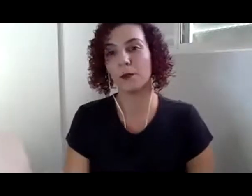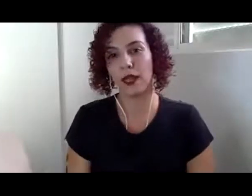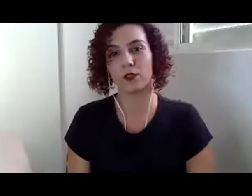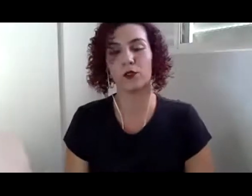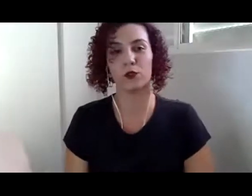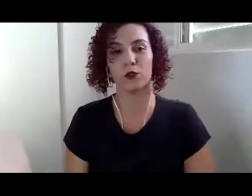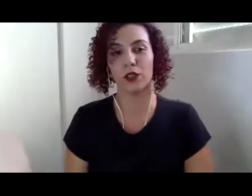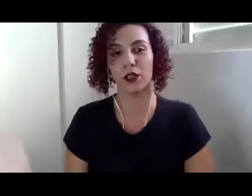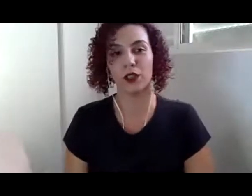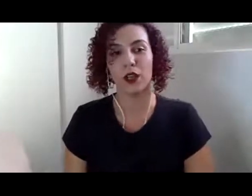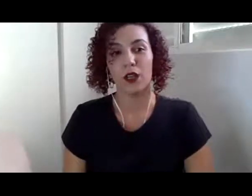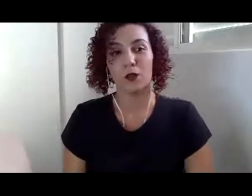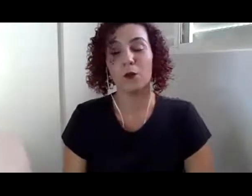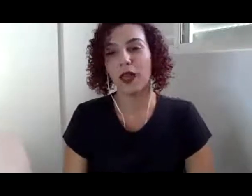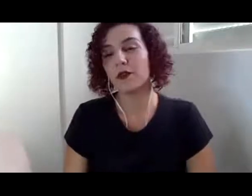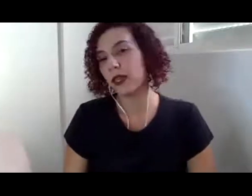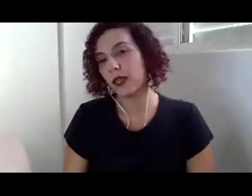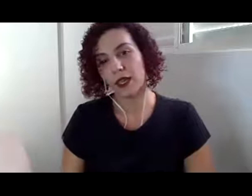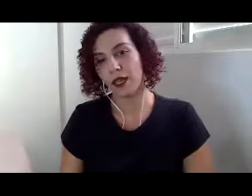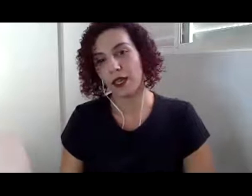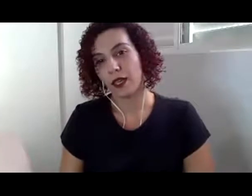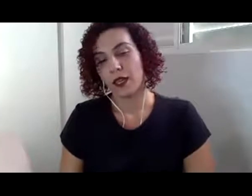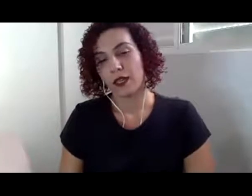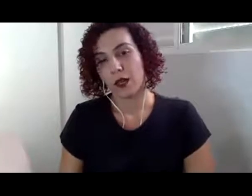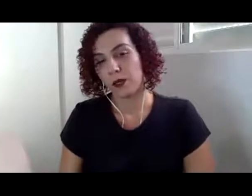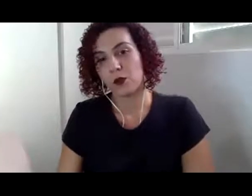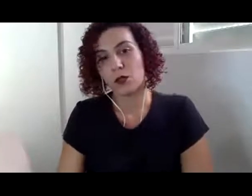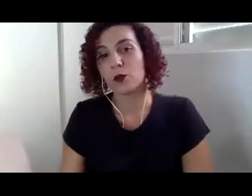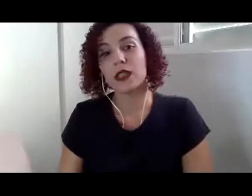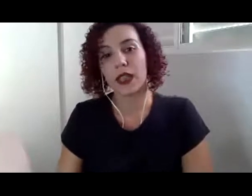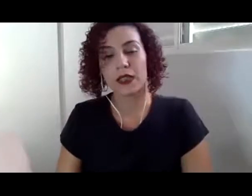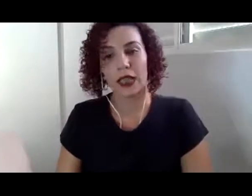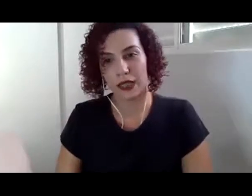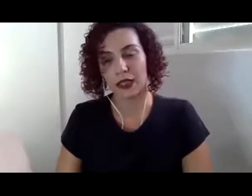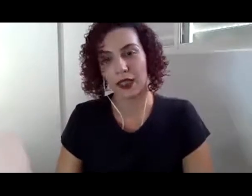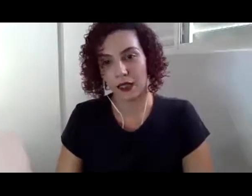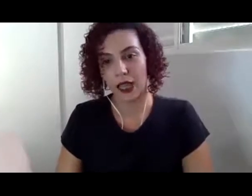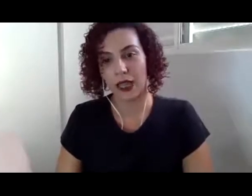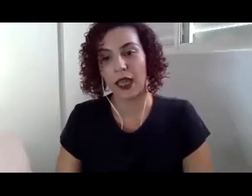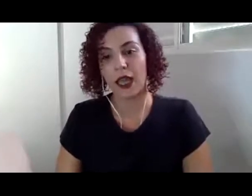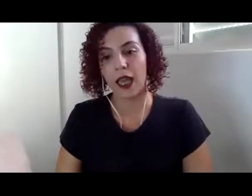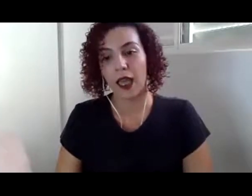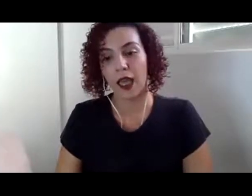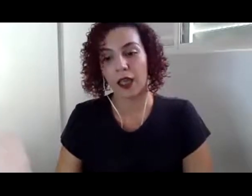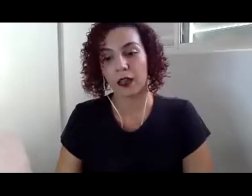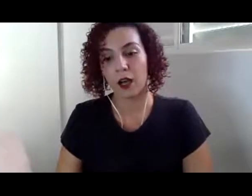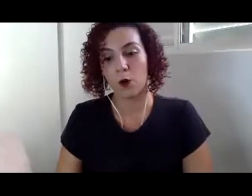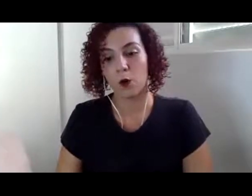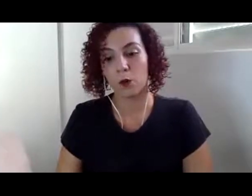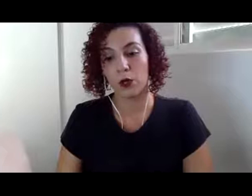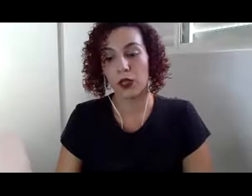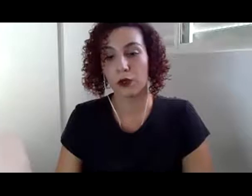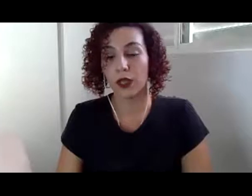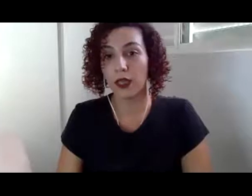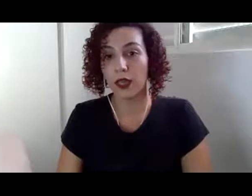Tudo depende do meio que a pessoa surda está inserida, né?